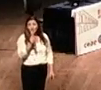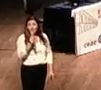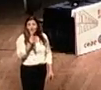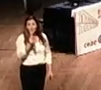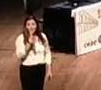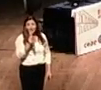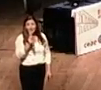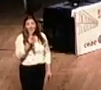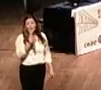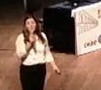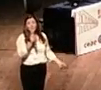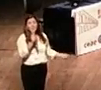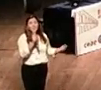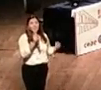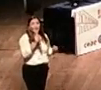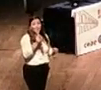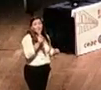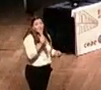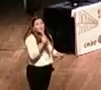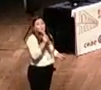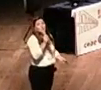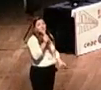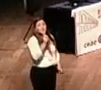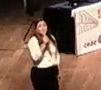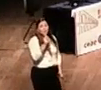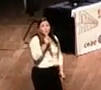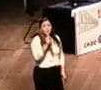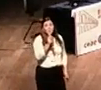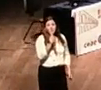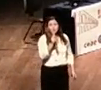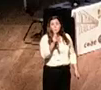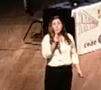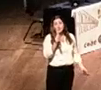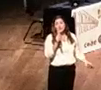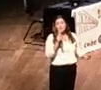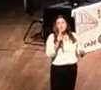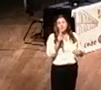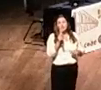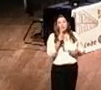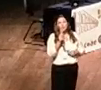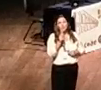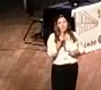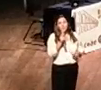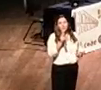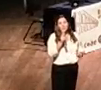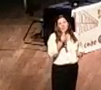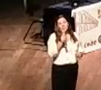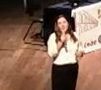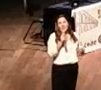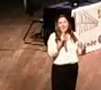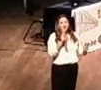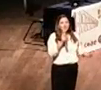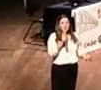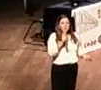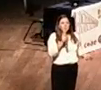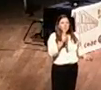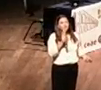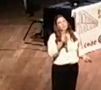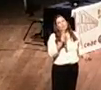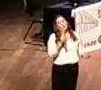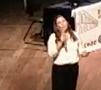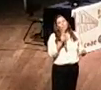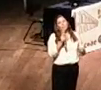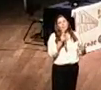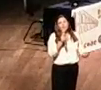é muito importante né a gente recebe solicitações de pedidos para as crianças que têm algum tipo de alergia